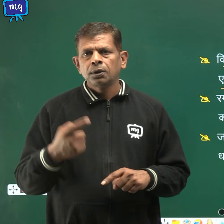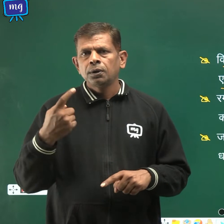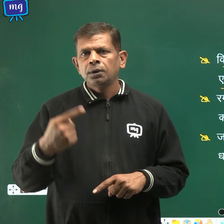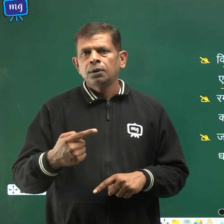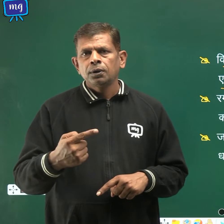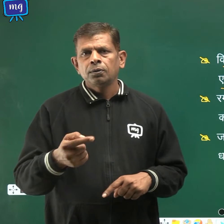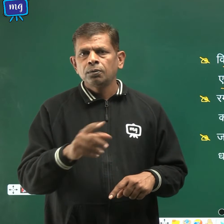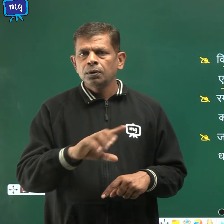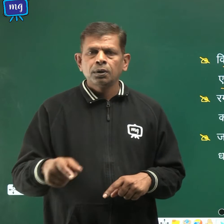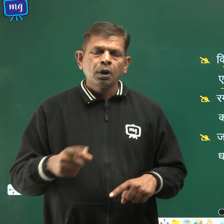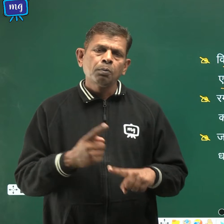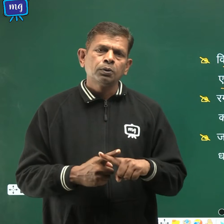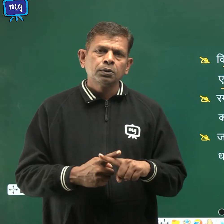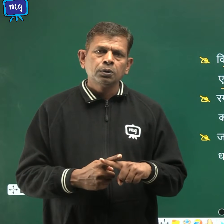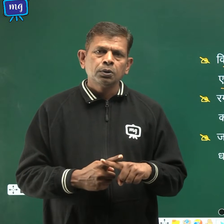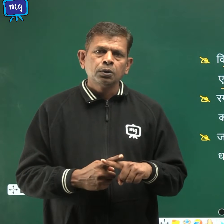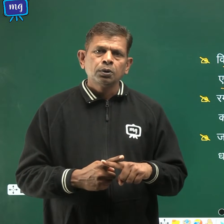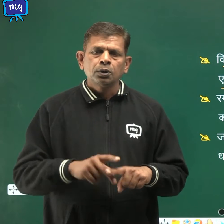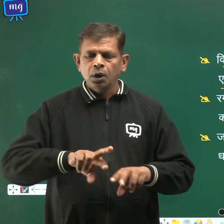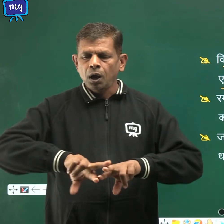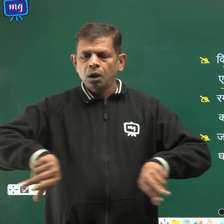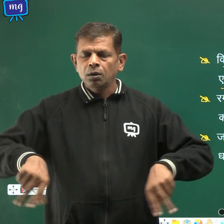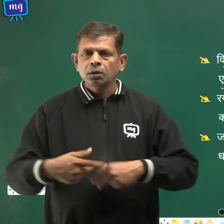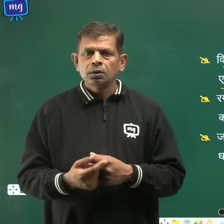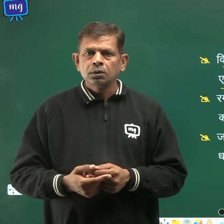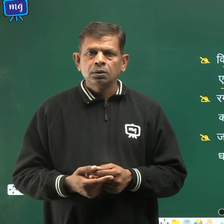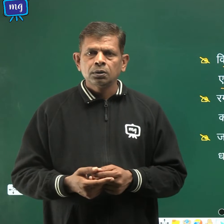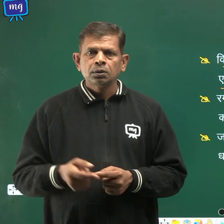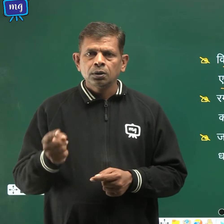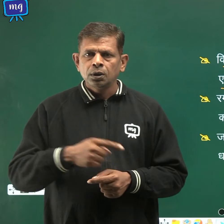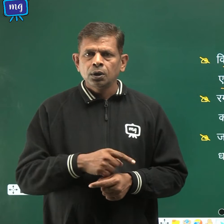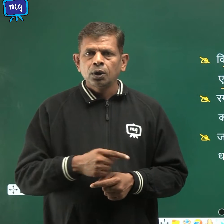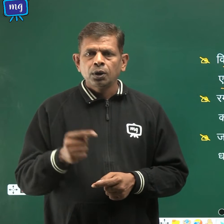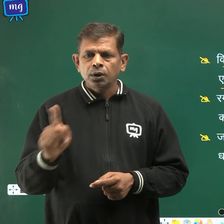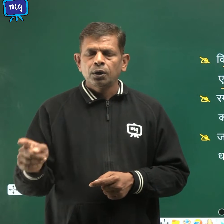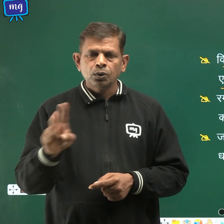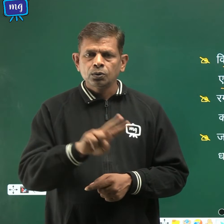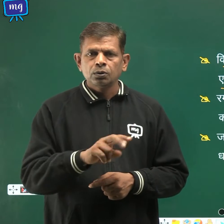या पॉजिटिव। विपरीत आवेश एक दूसरे को